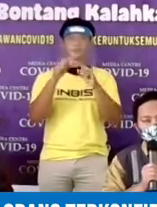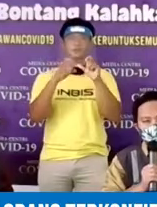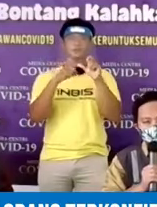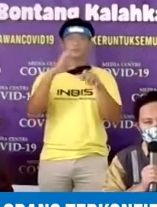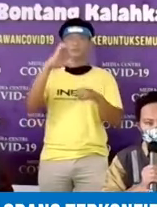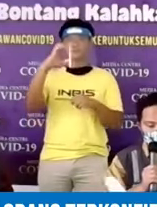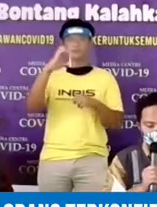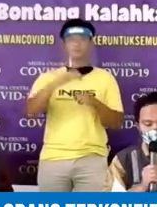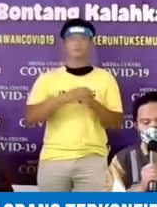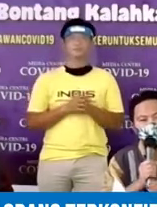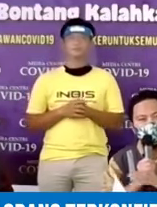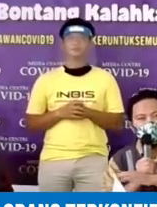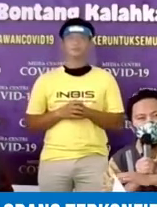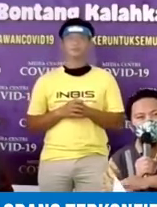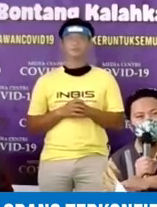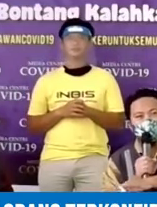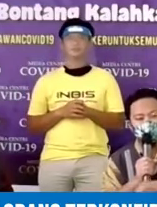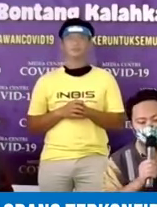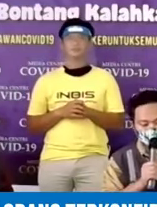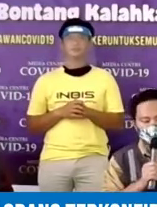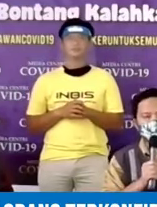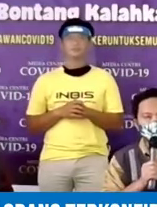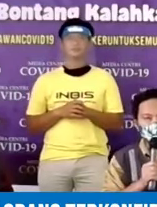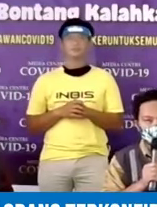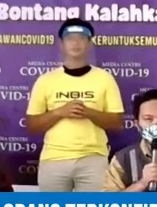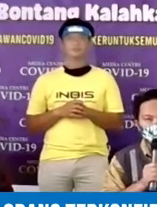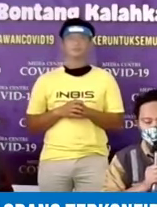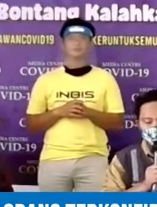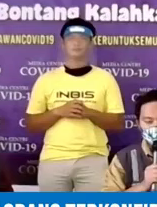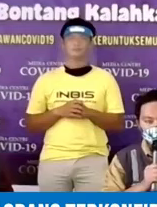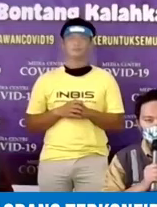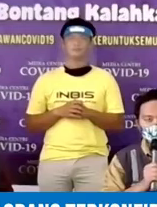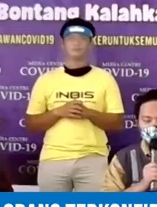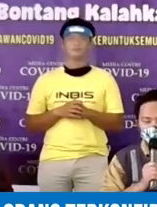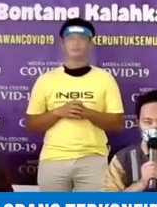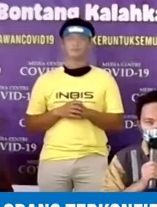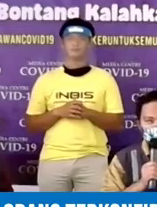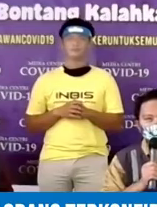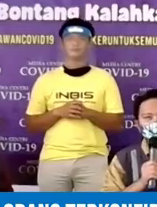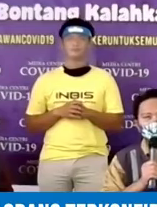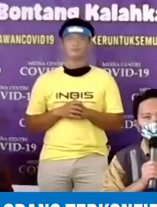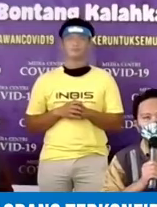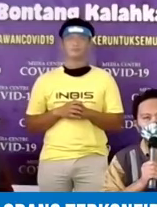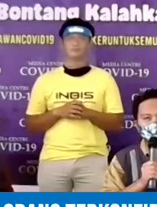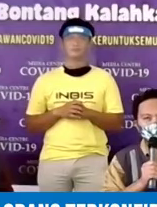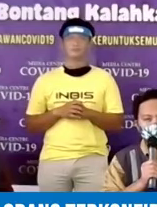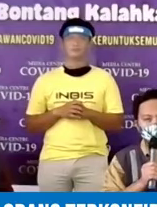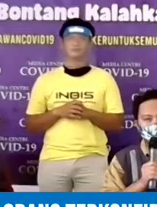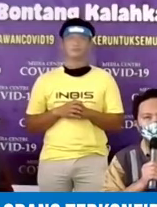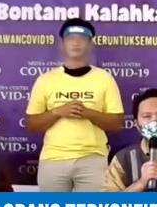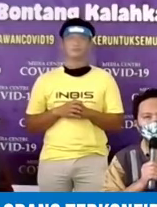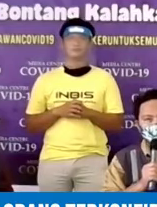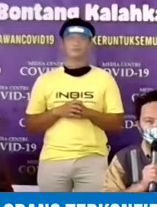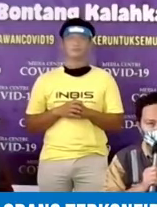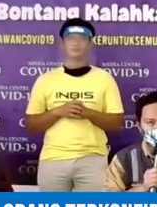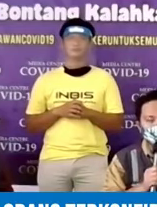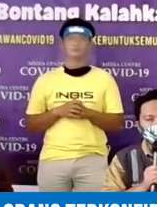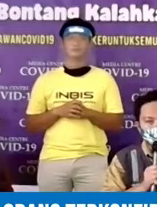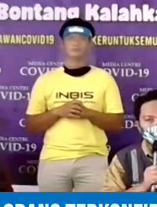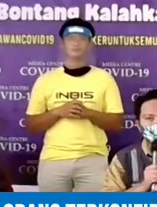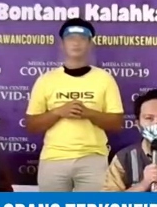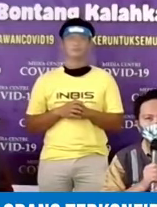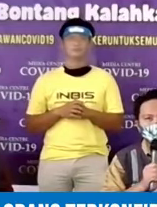protokol kesehatan harus tetap dilanjutkan walaupun dia sudah selesai isolasi kemudian dibelakang hari jika ada keluhan dan gejala tetap melapor kembali